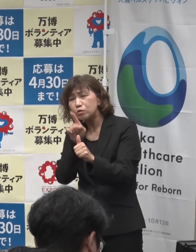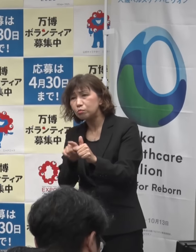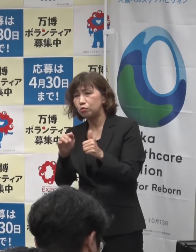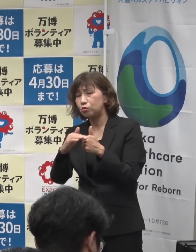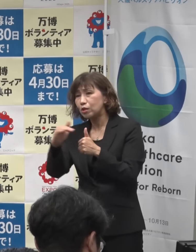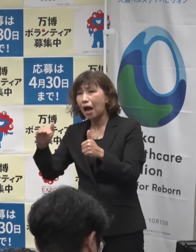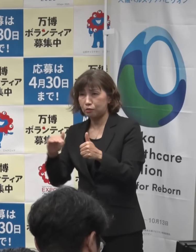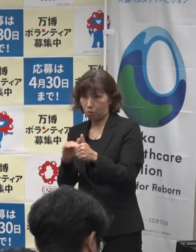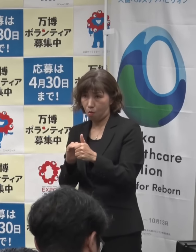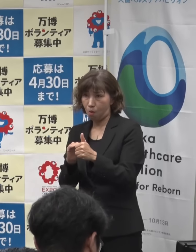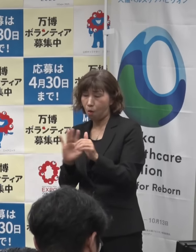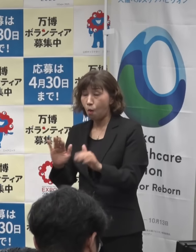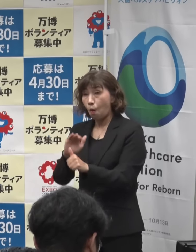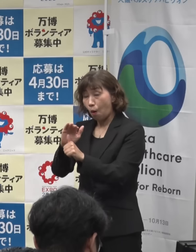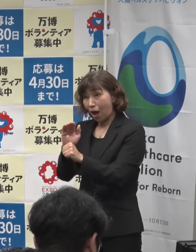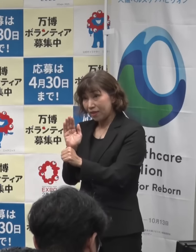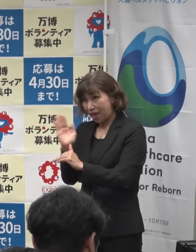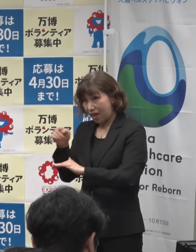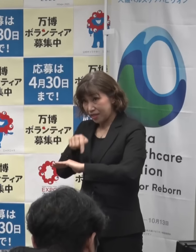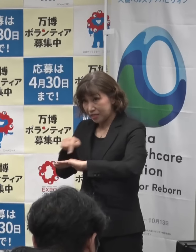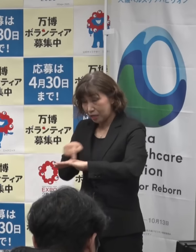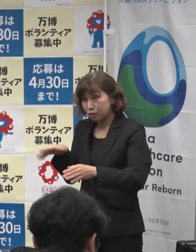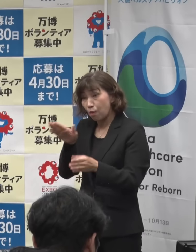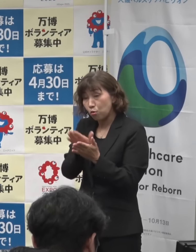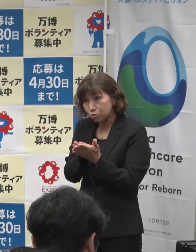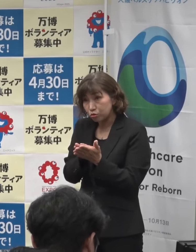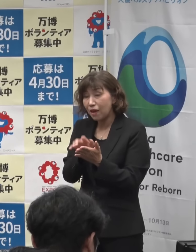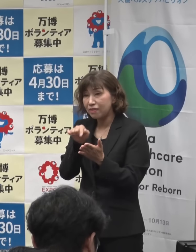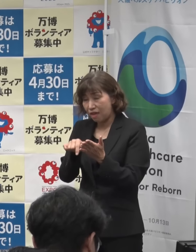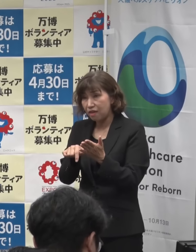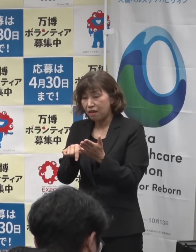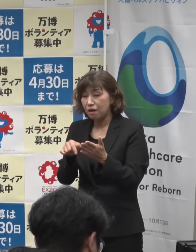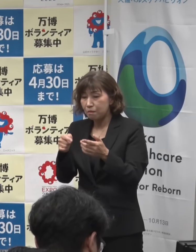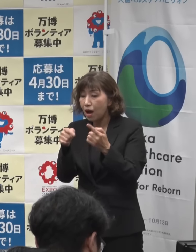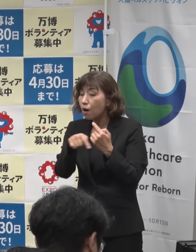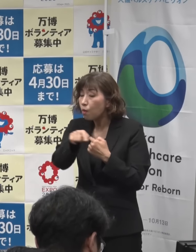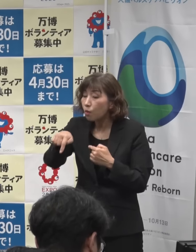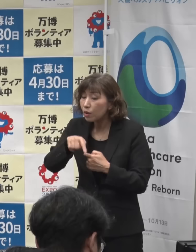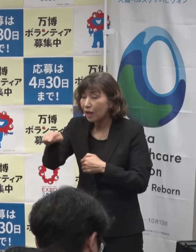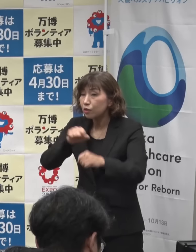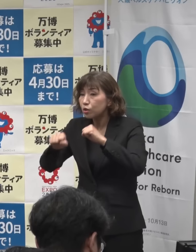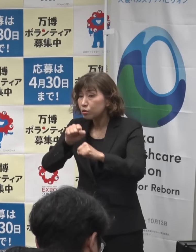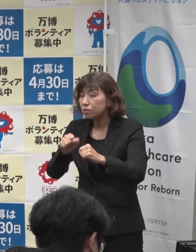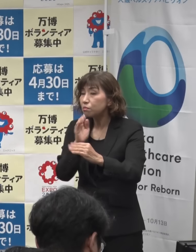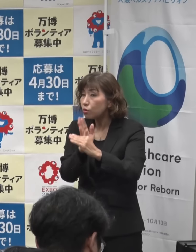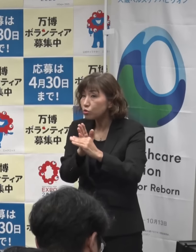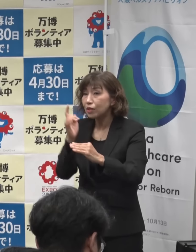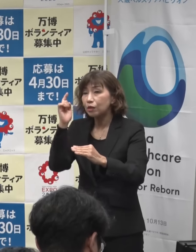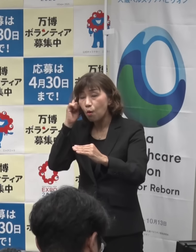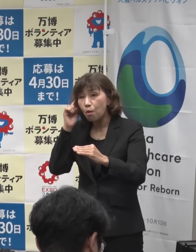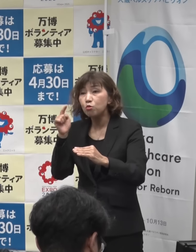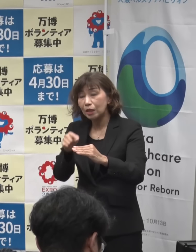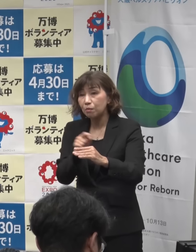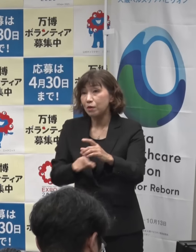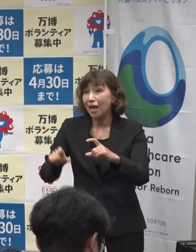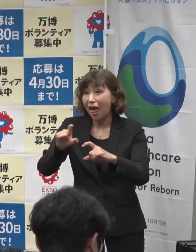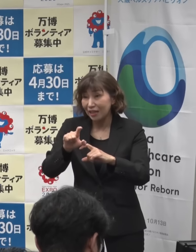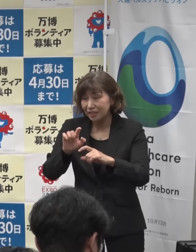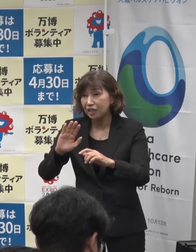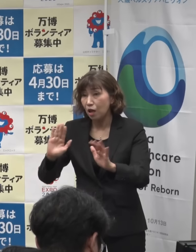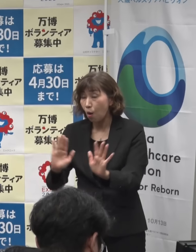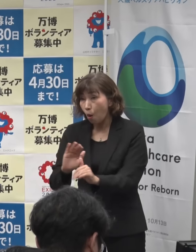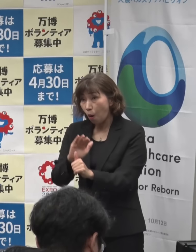も含めてですね、個別にも取られていると思いますけど、さらにそこはしっかりと取りながら子育てしやすいその街